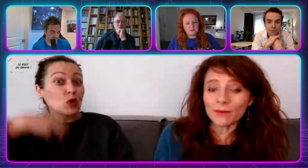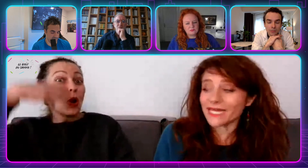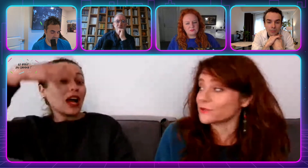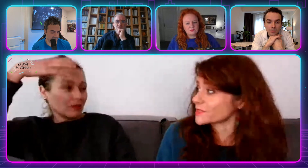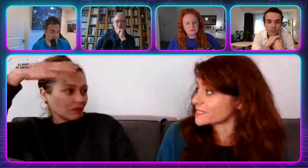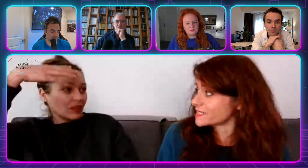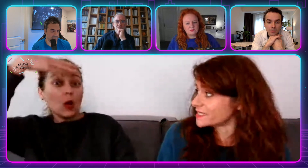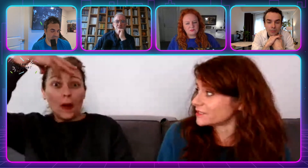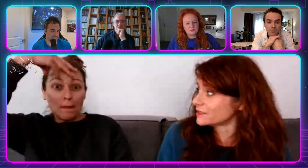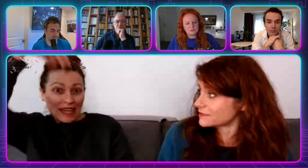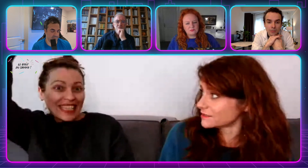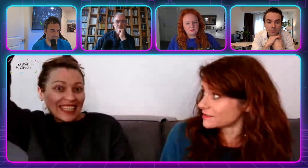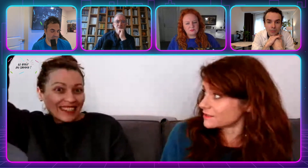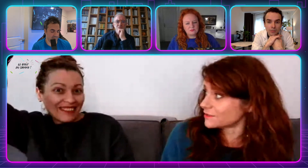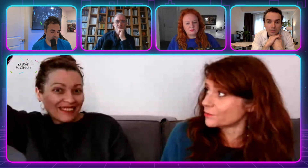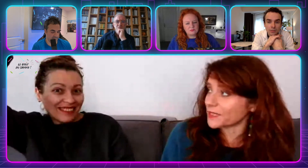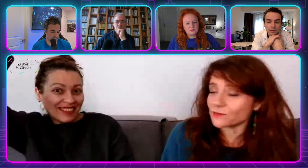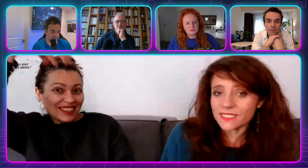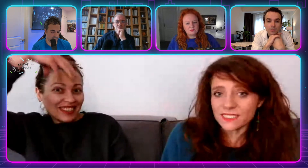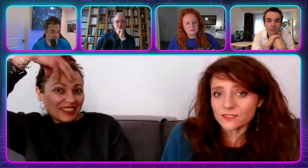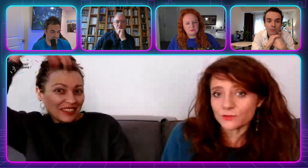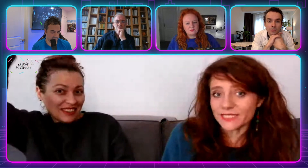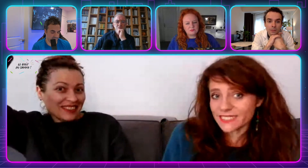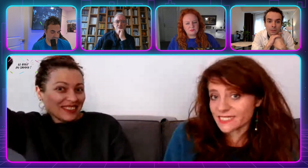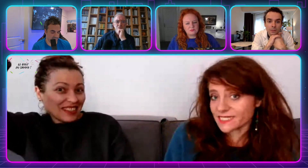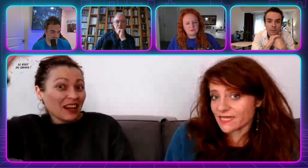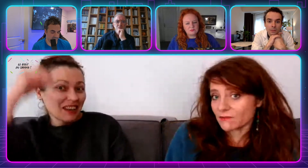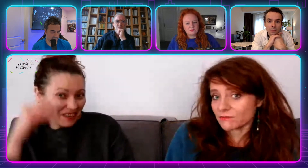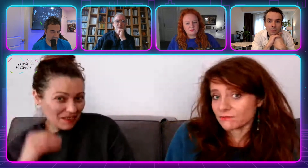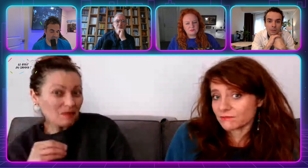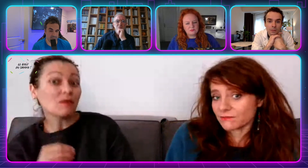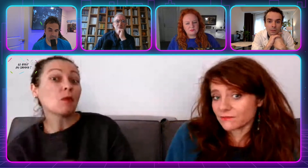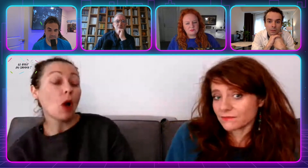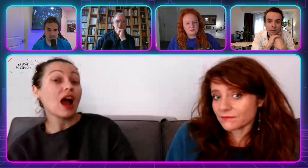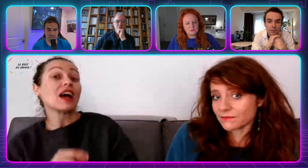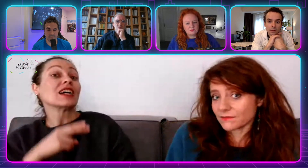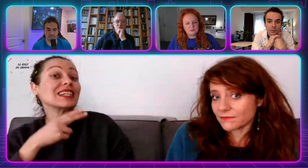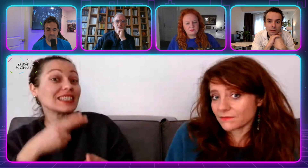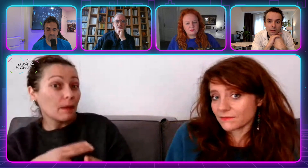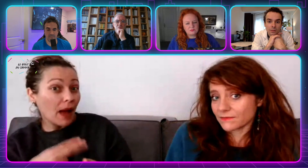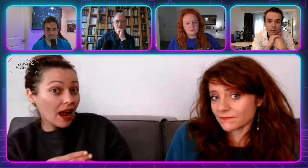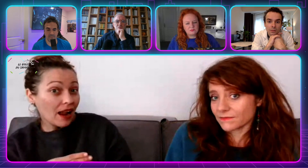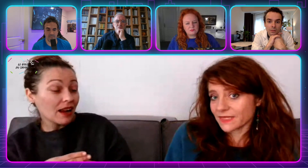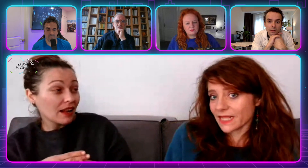commence par le prénom signe. Le prénom signe de Betty, c'est ça.